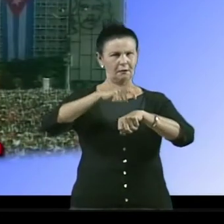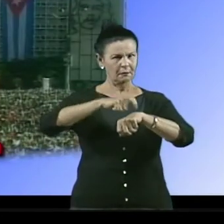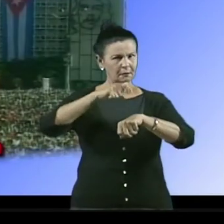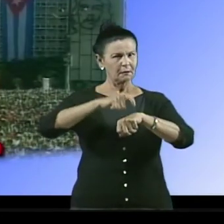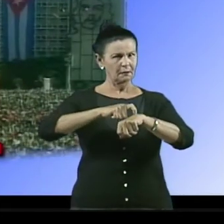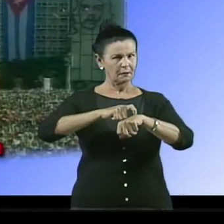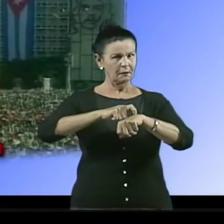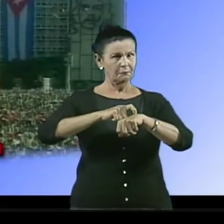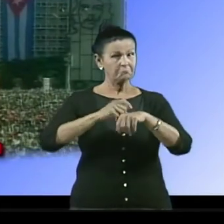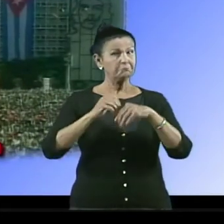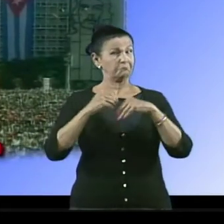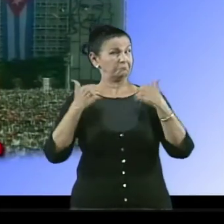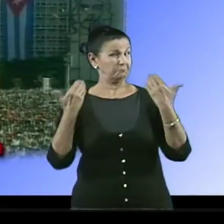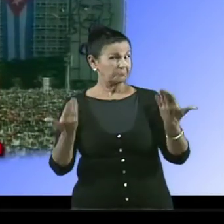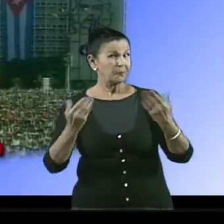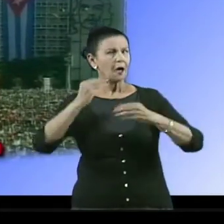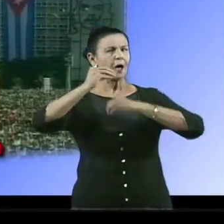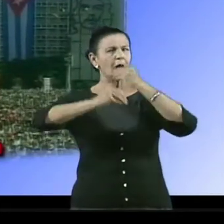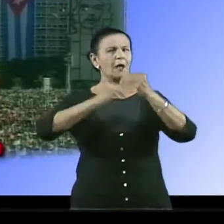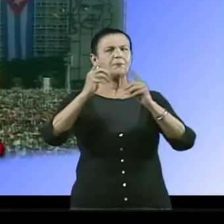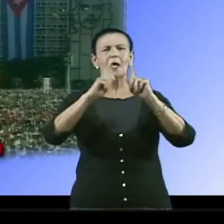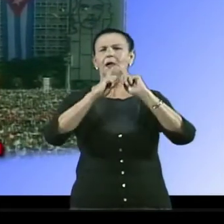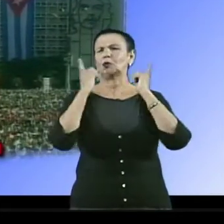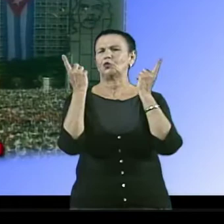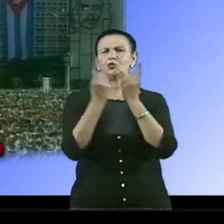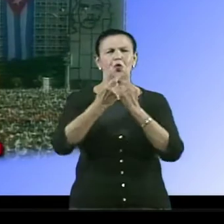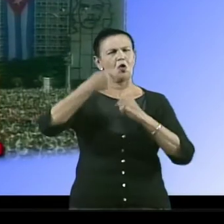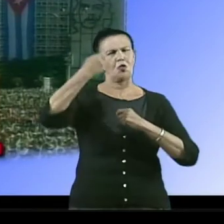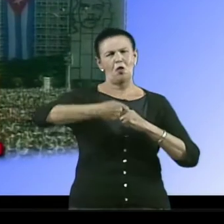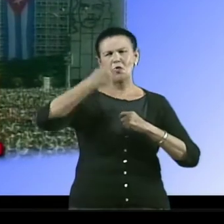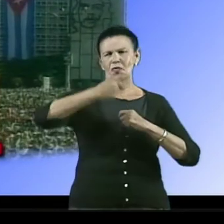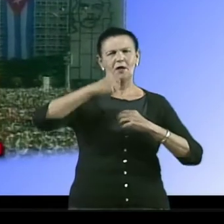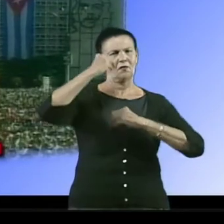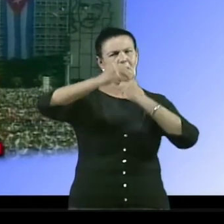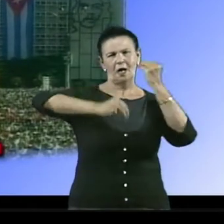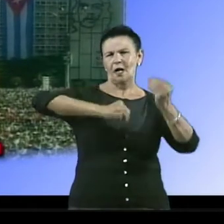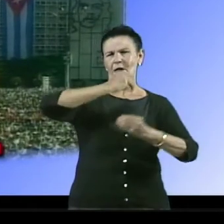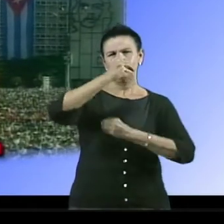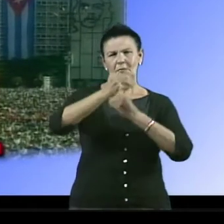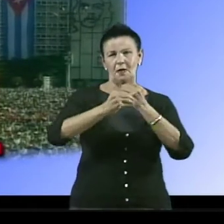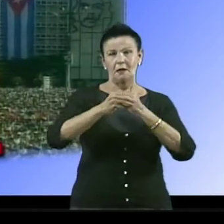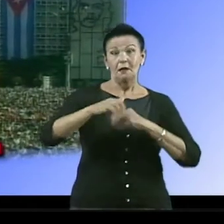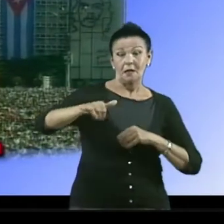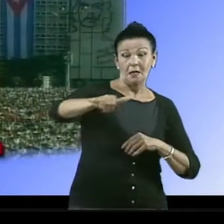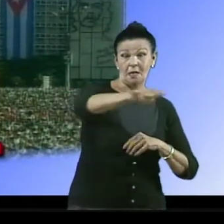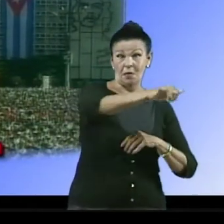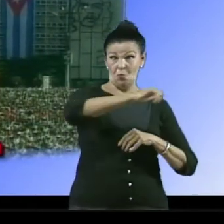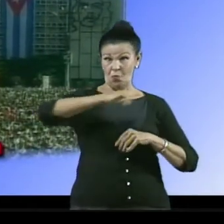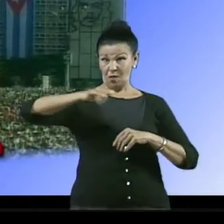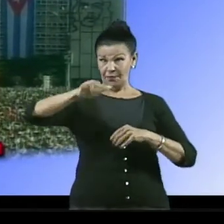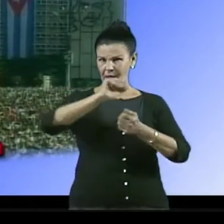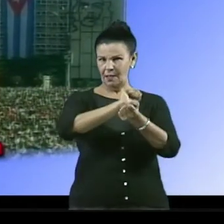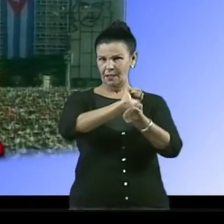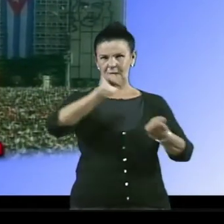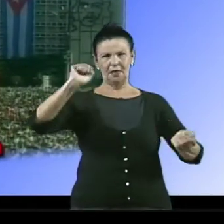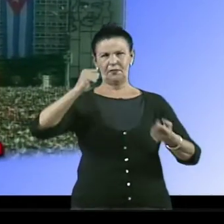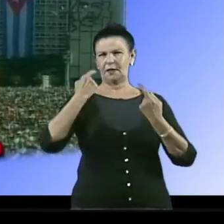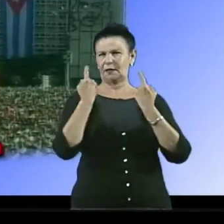Es cambiar todo lo que debe ser cambiado. Es igualdad y libertad